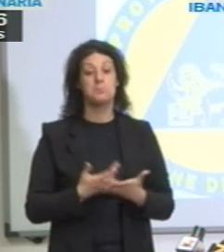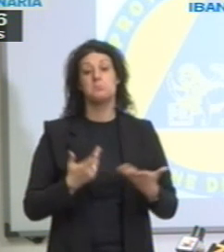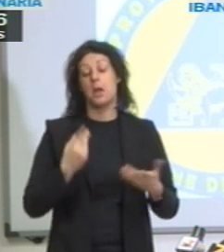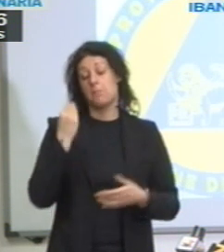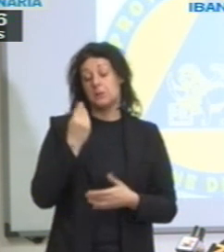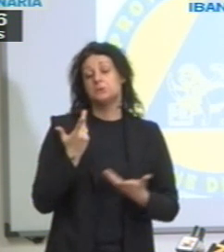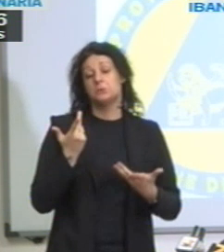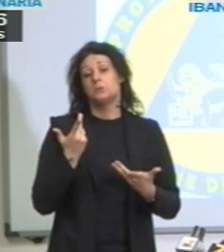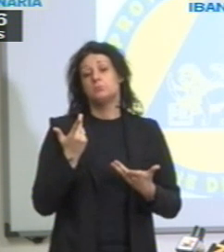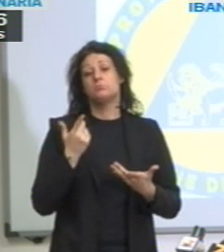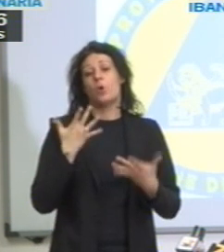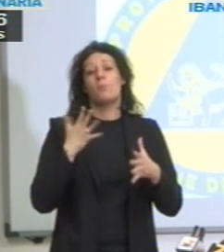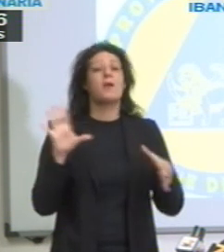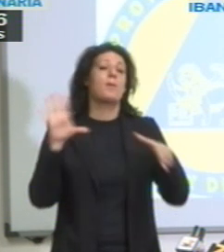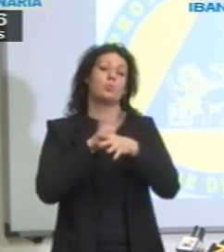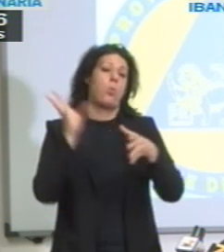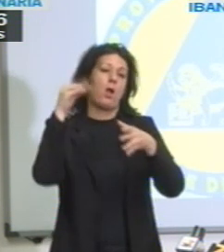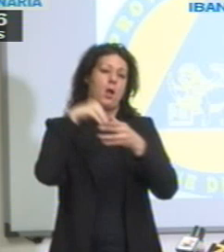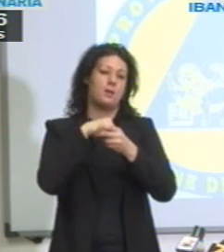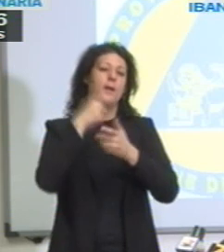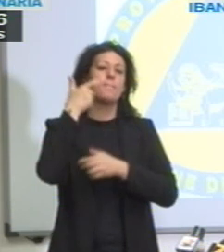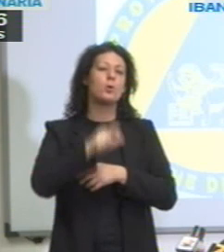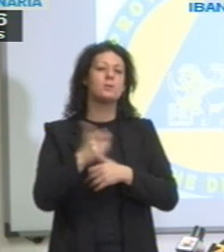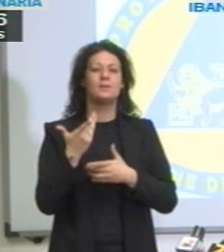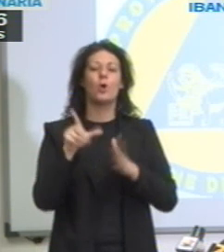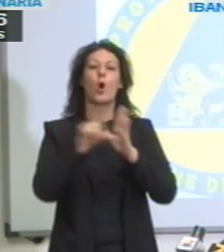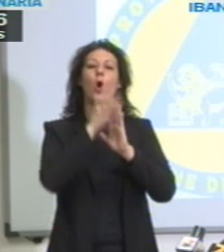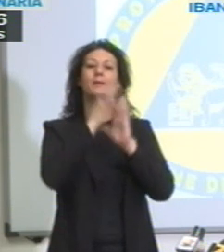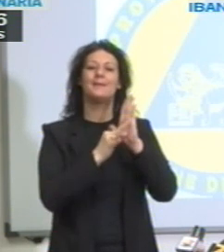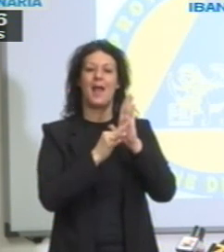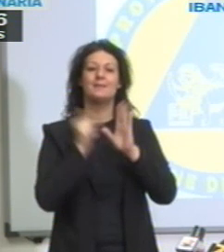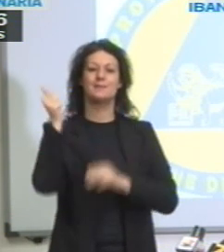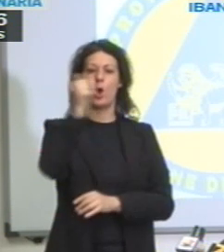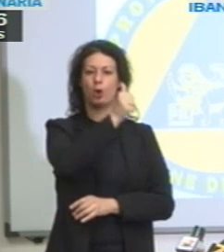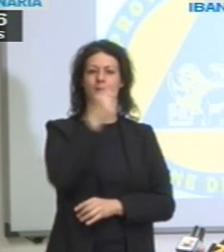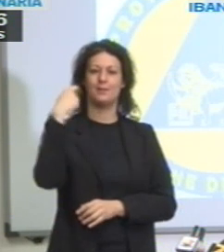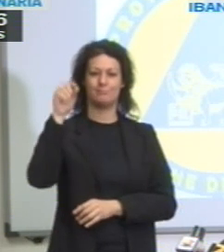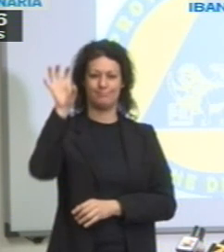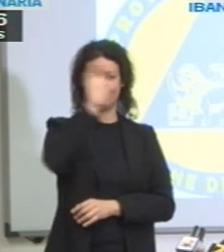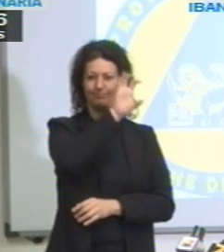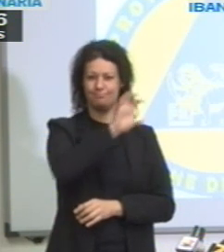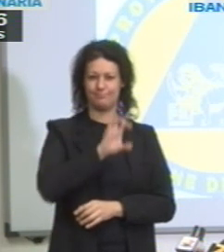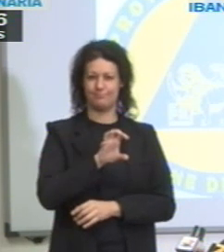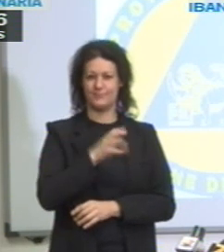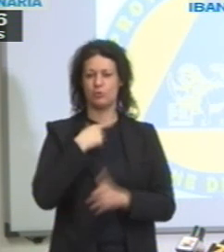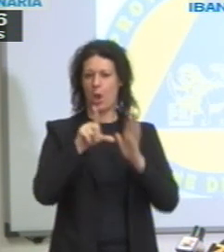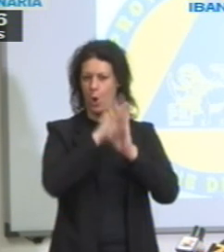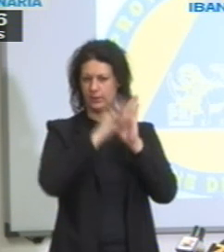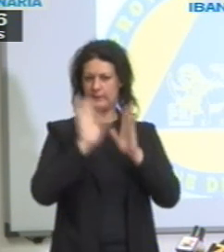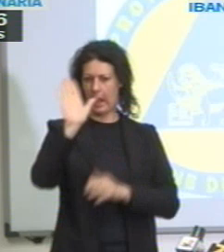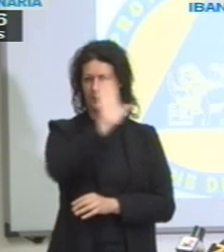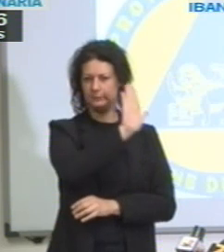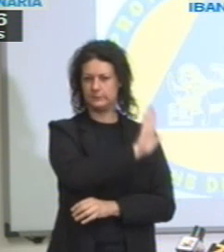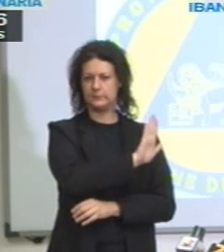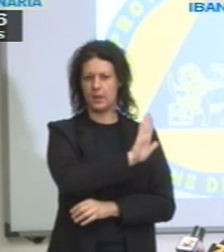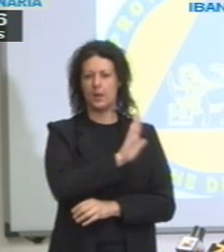stragrande maggioranza, se non la quasi totalità delle ordinanze che sono state fatte da governatori di tutti i colori politici, vanno